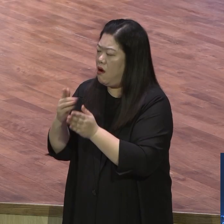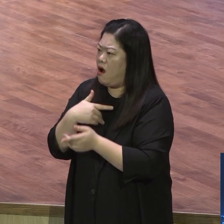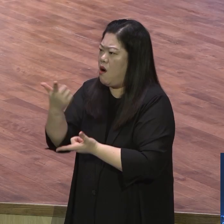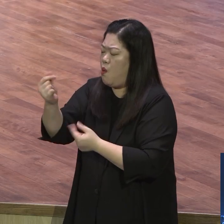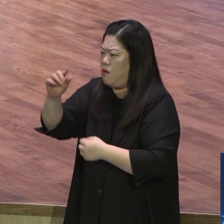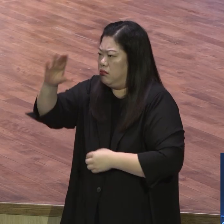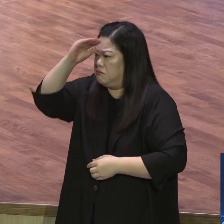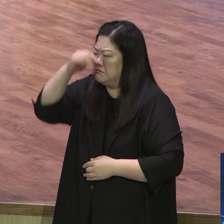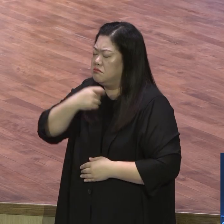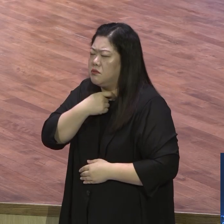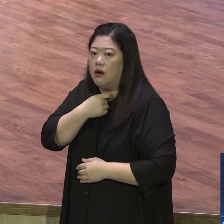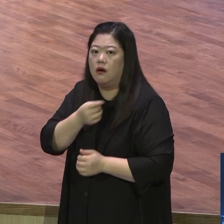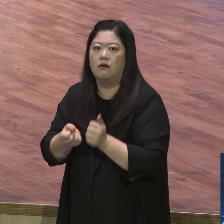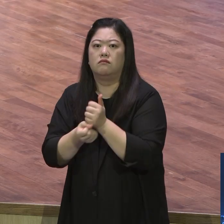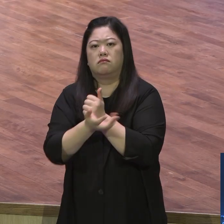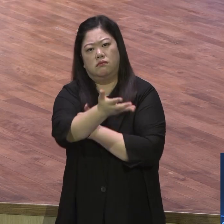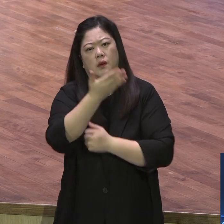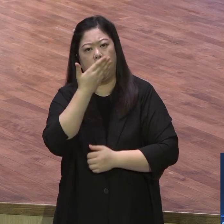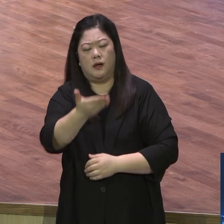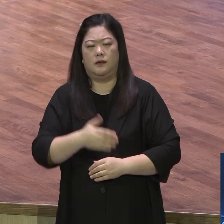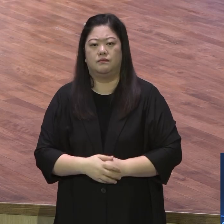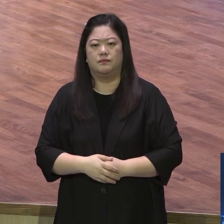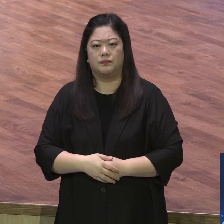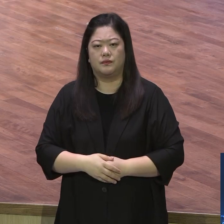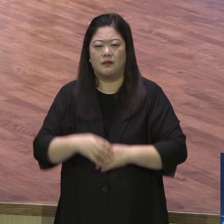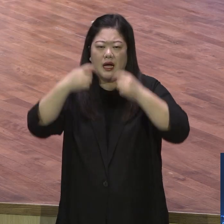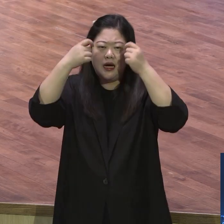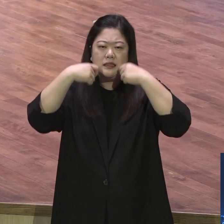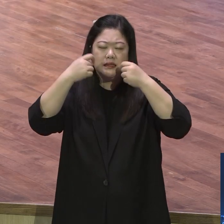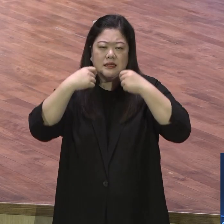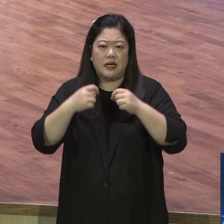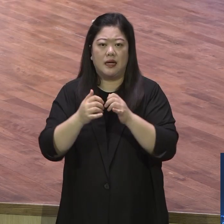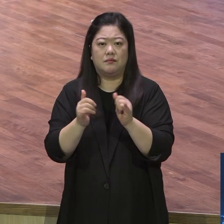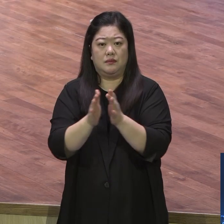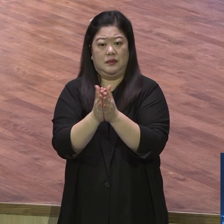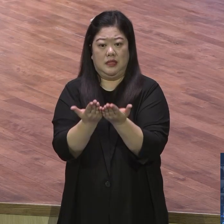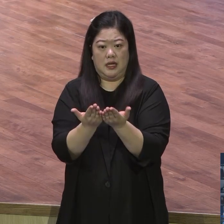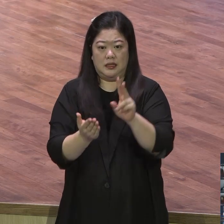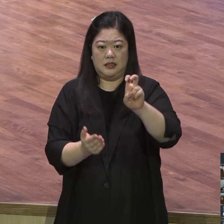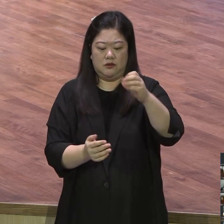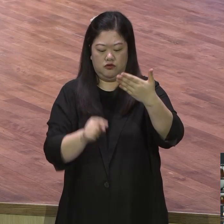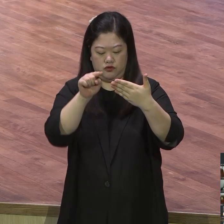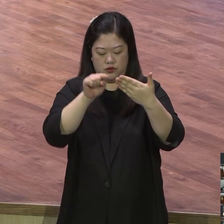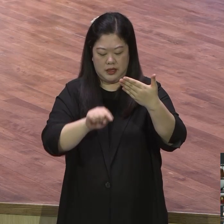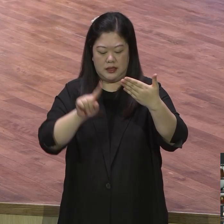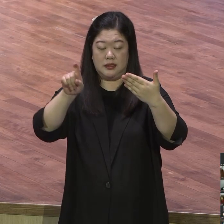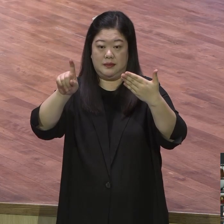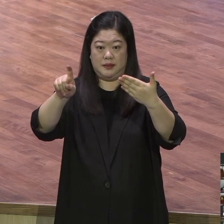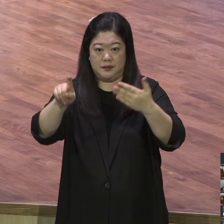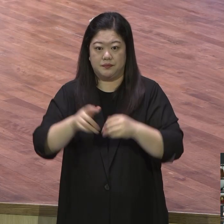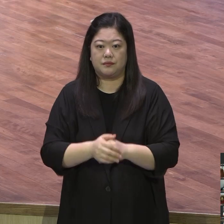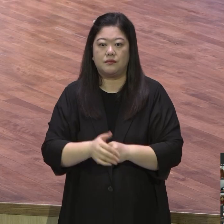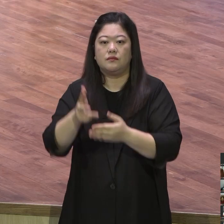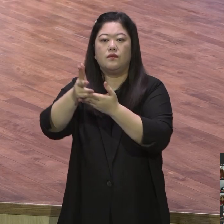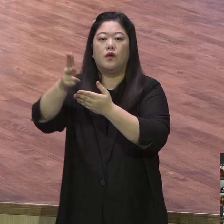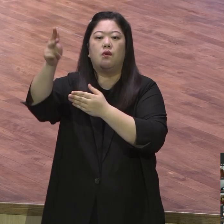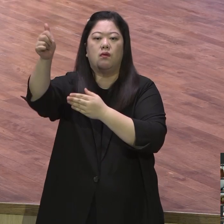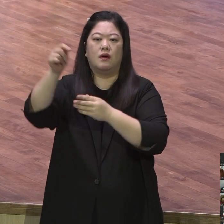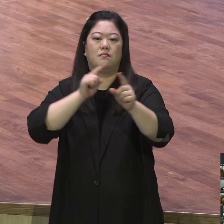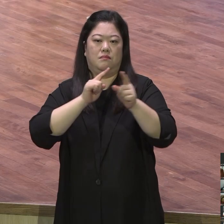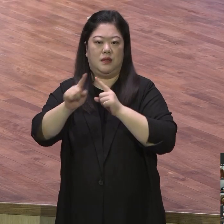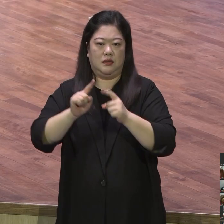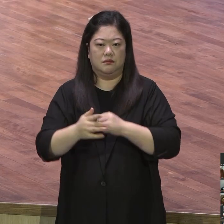된다는 거예요 에레미야 29장 11절에 이 사실을 강조합니다 여호와의 말씀이니라 너를 향한 나의